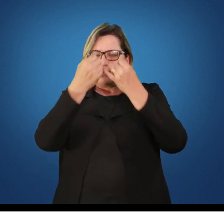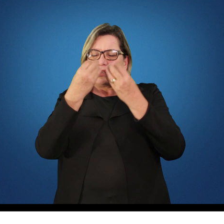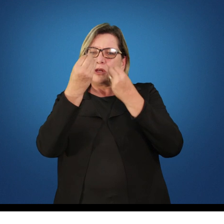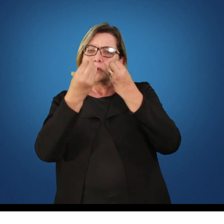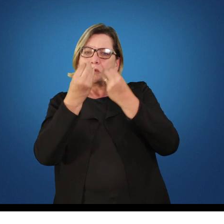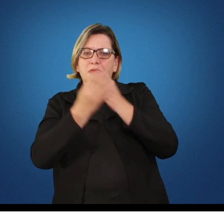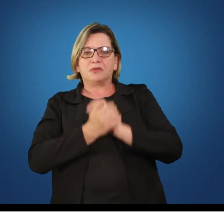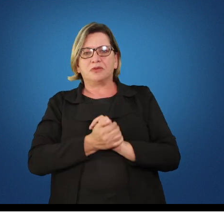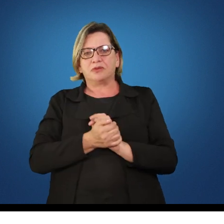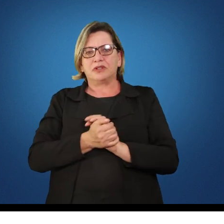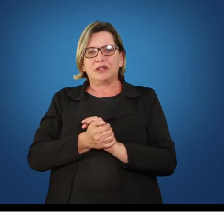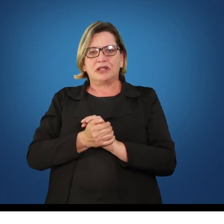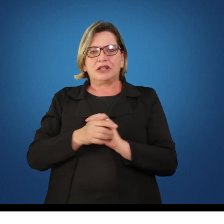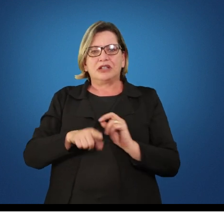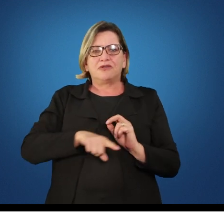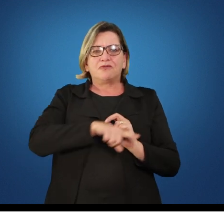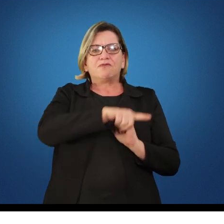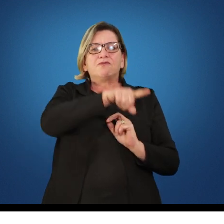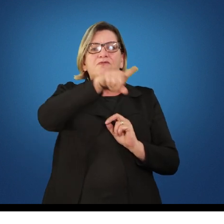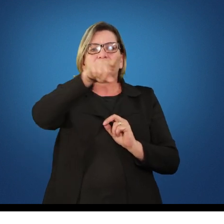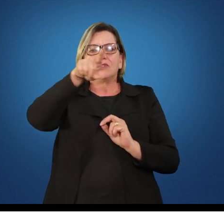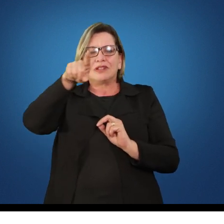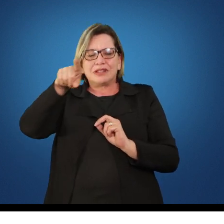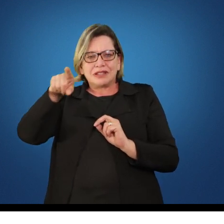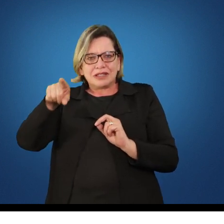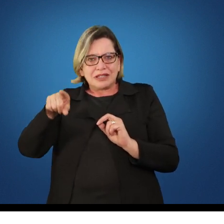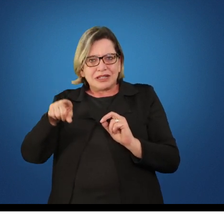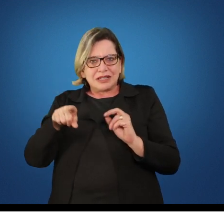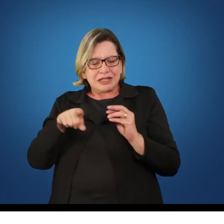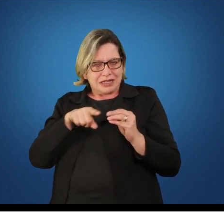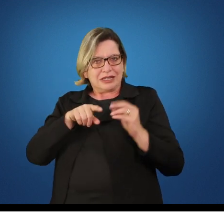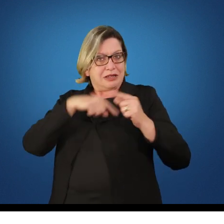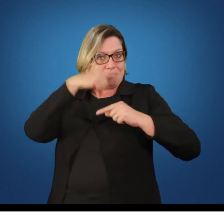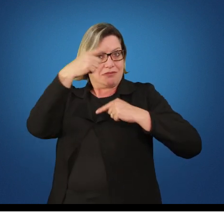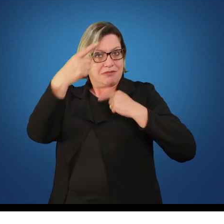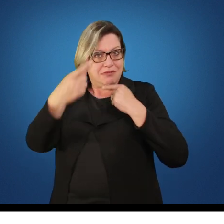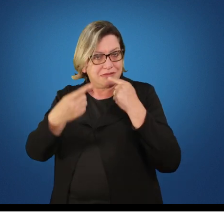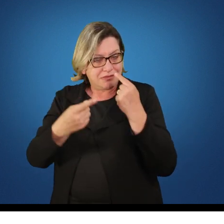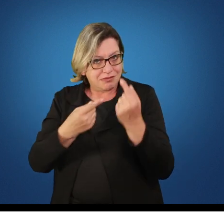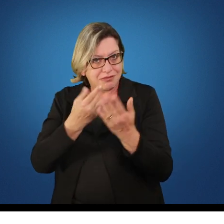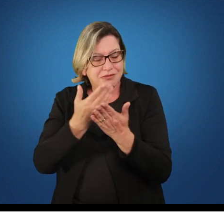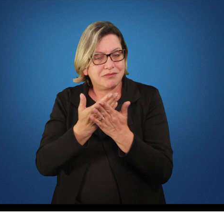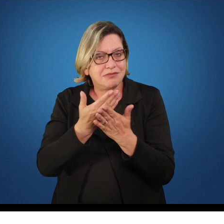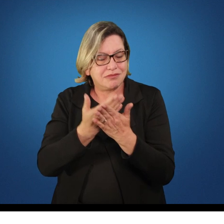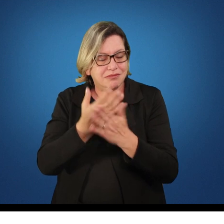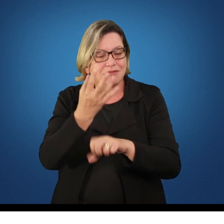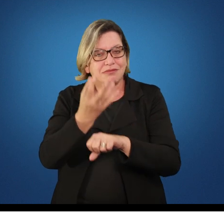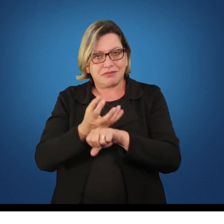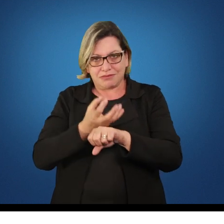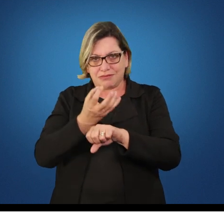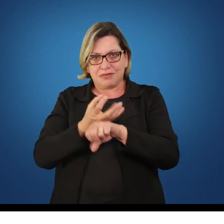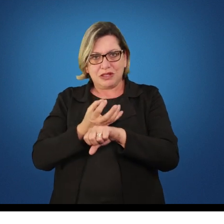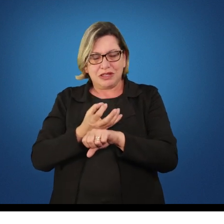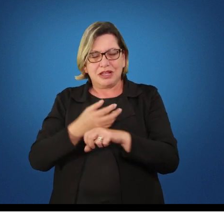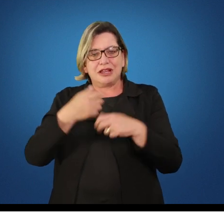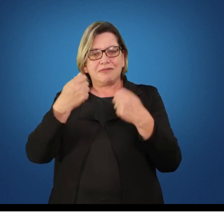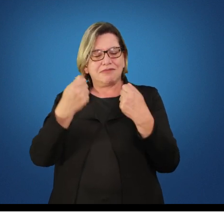que vocês, ao final desses encontros, ou ao final da mesma, deverão saber